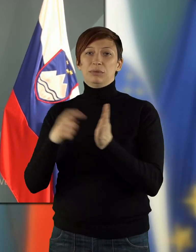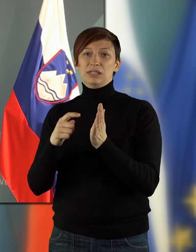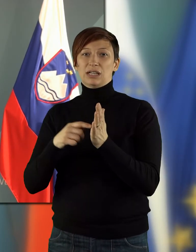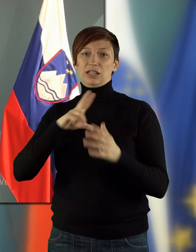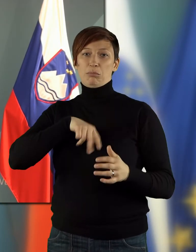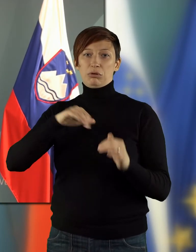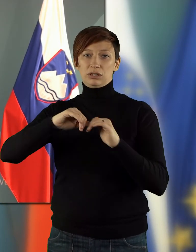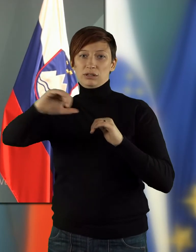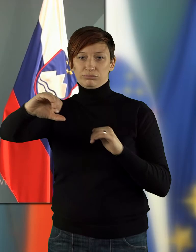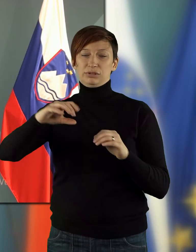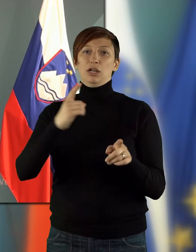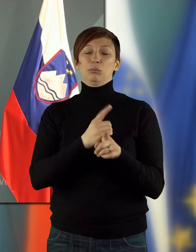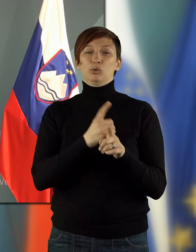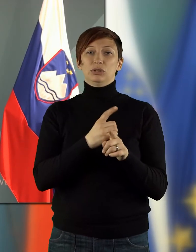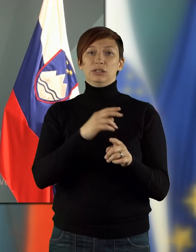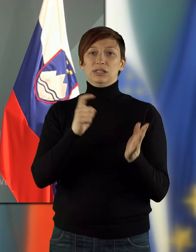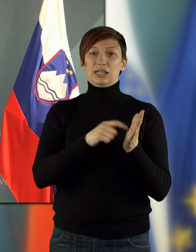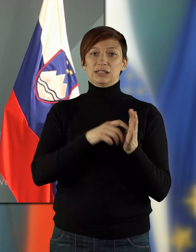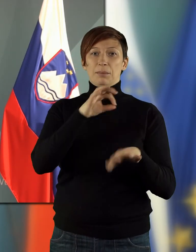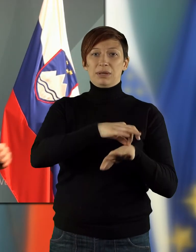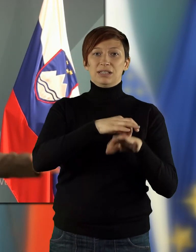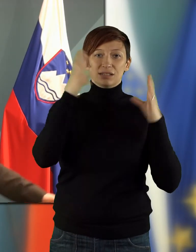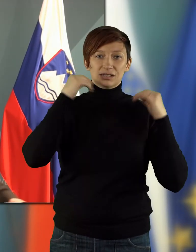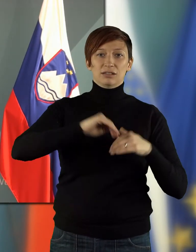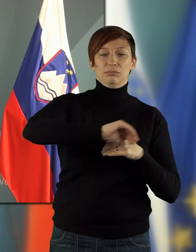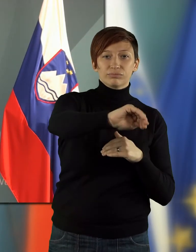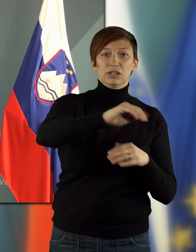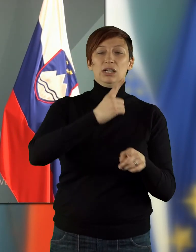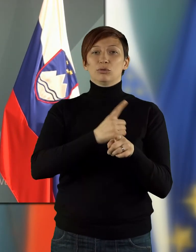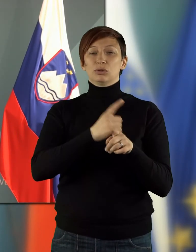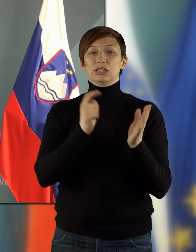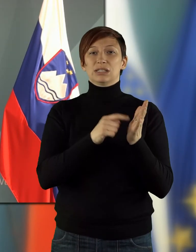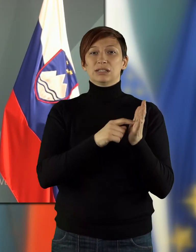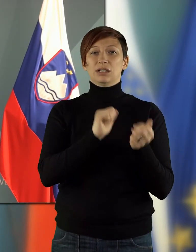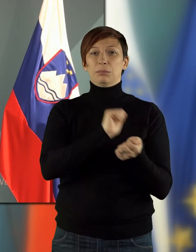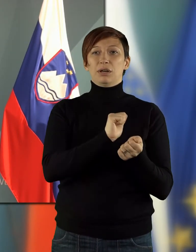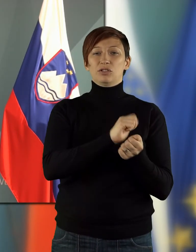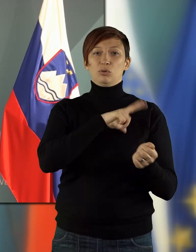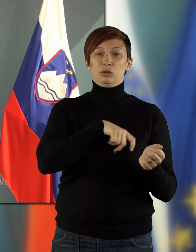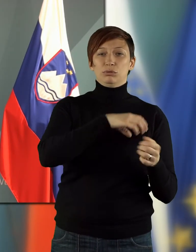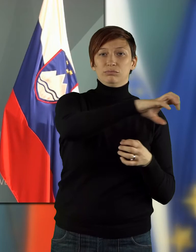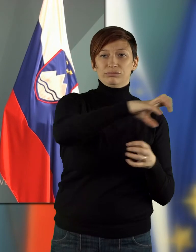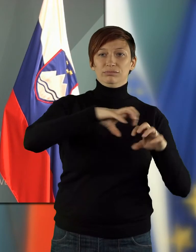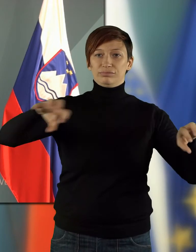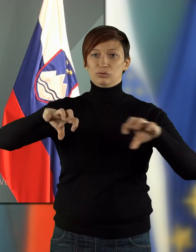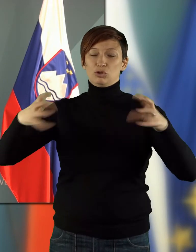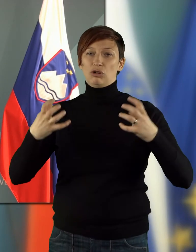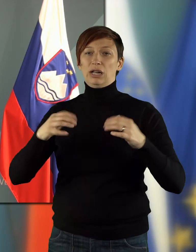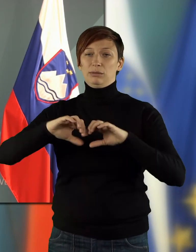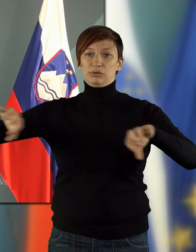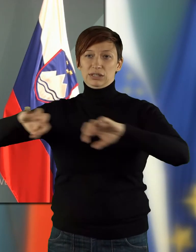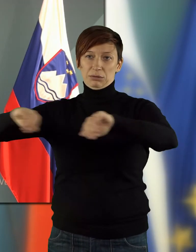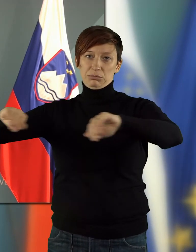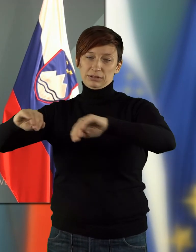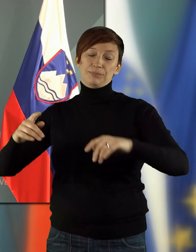potem zahtevala verjetno policija, enako bi zahtevale medicinske sestre, enako bi zahtevali pravosodni policisti, mogoče še kdo